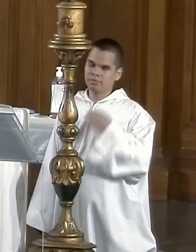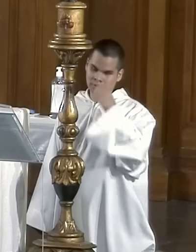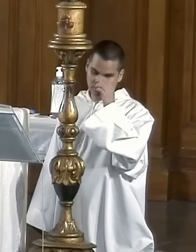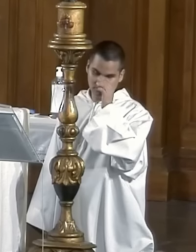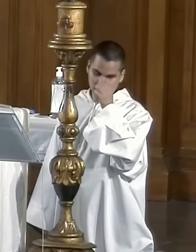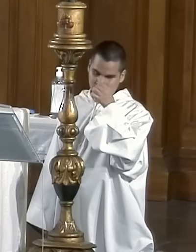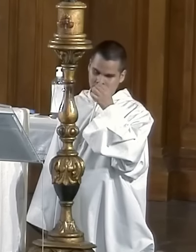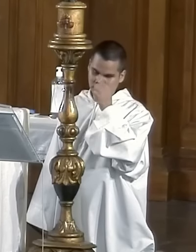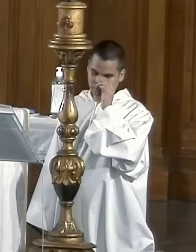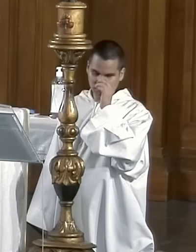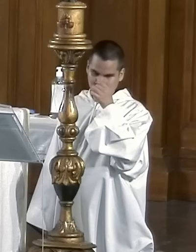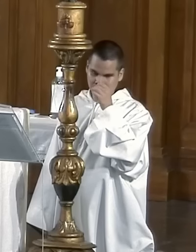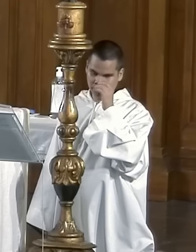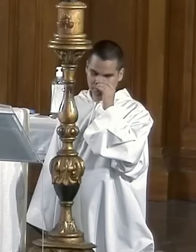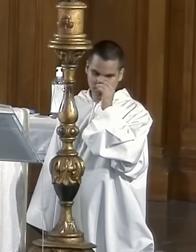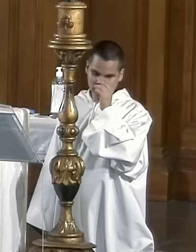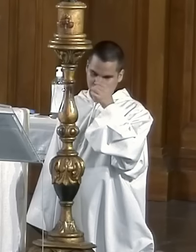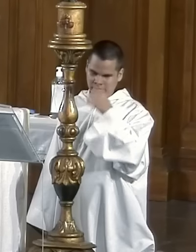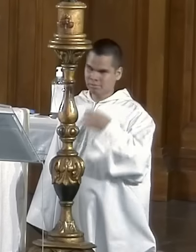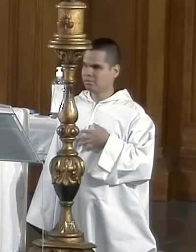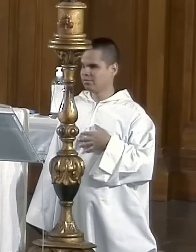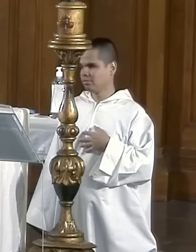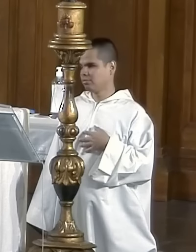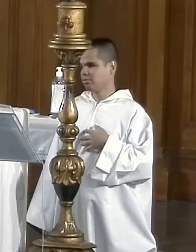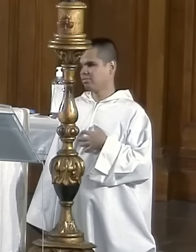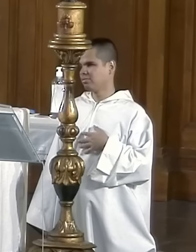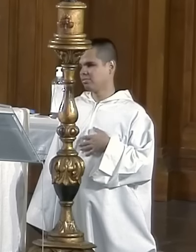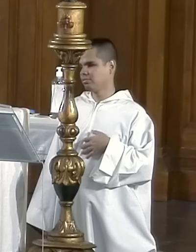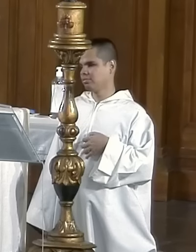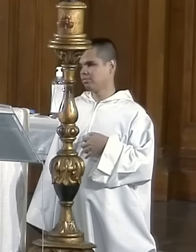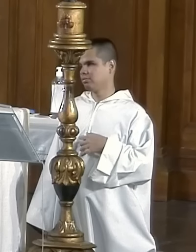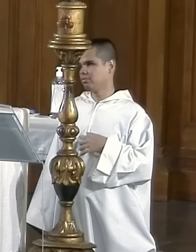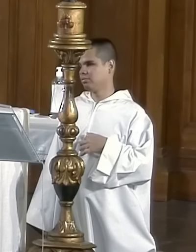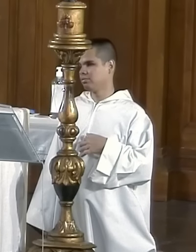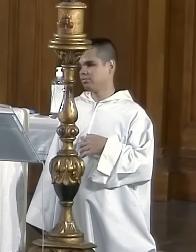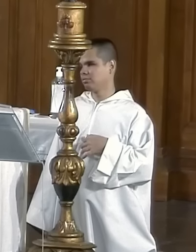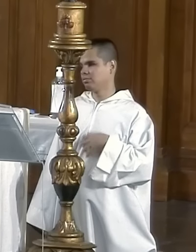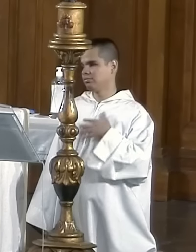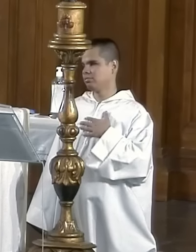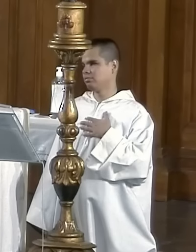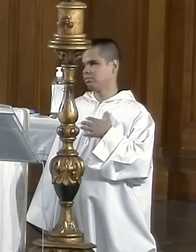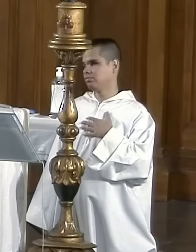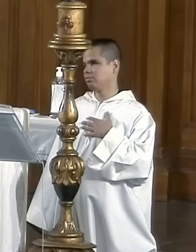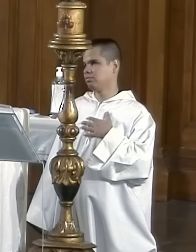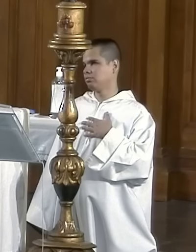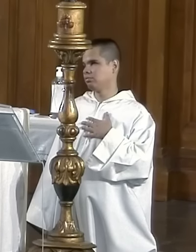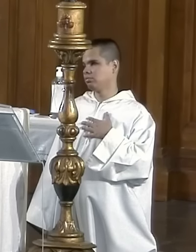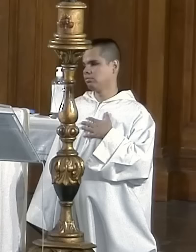muchos para el perdón de los pecados. Haced esto en conmemoración